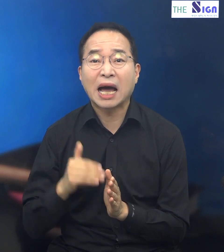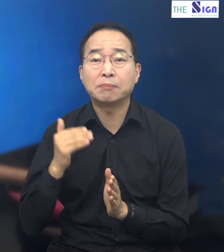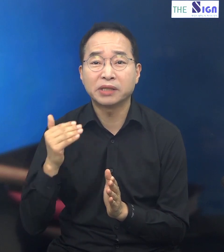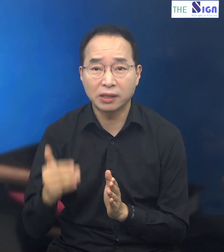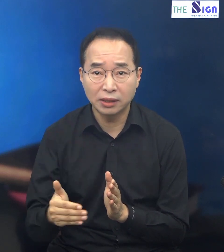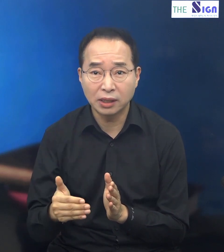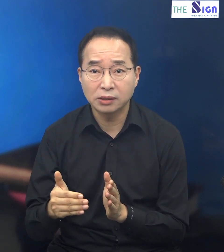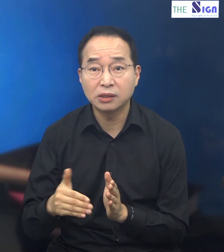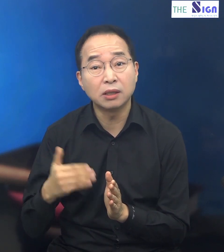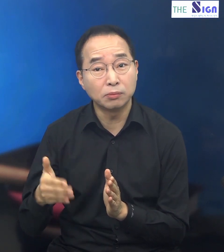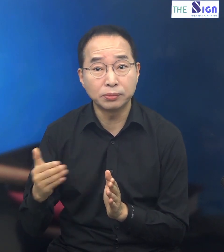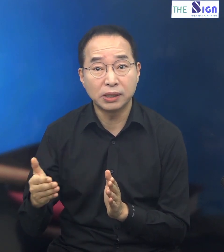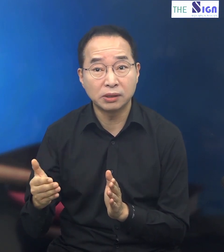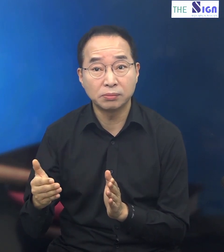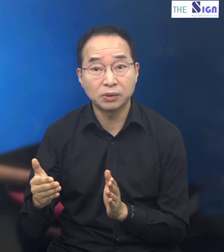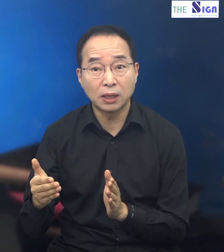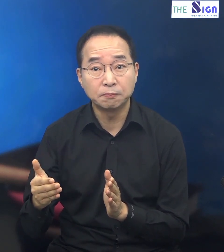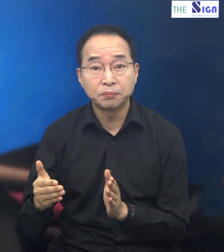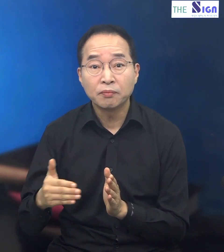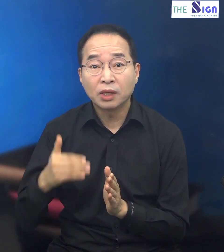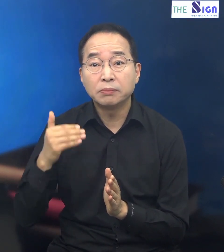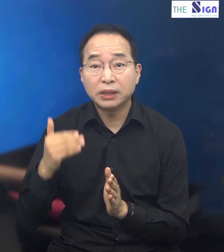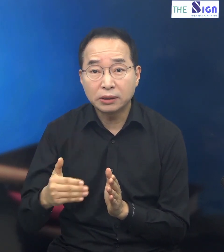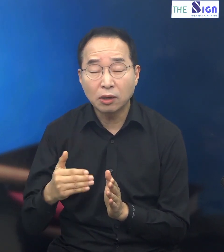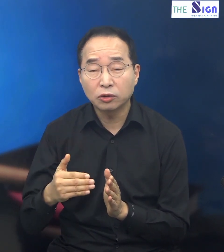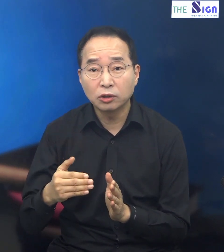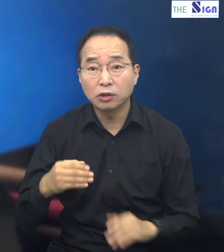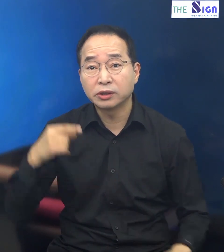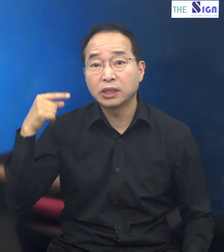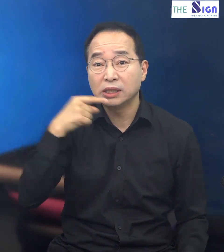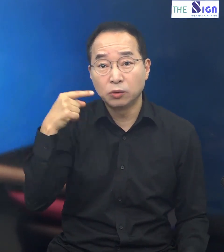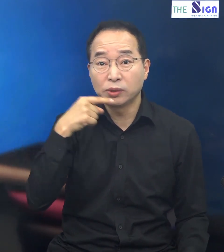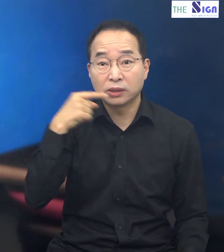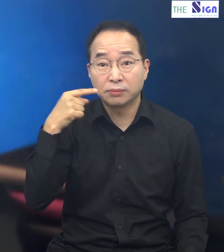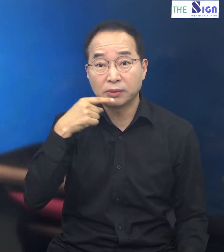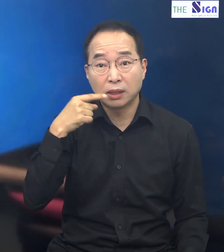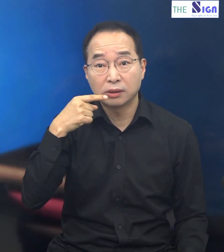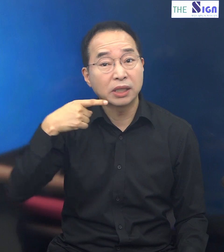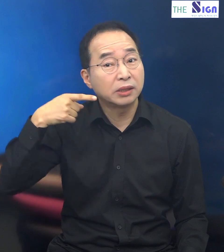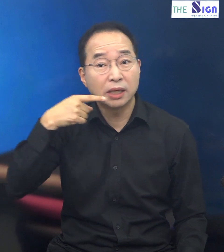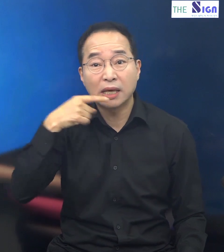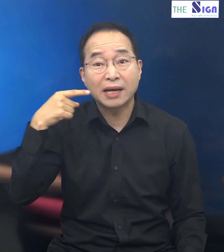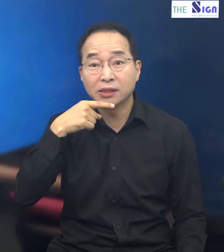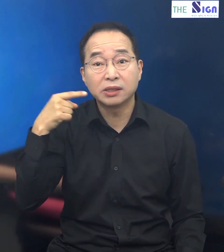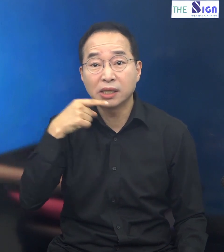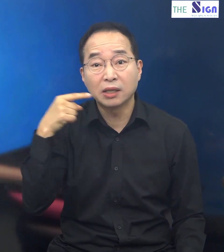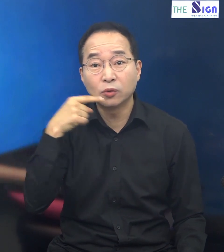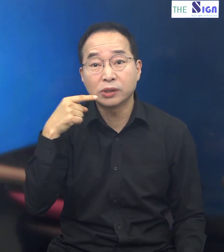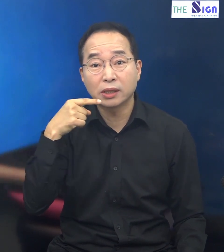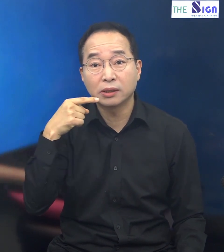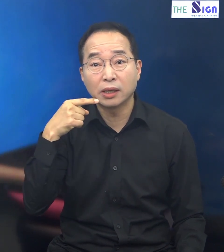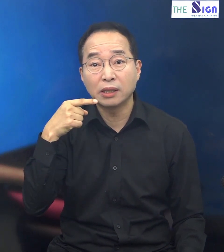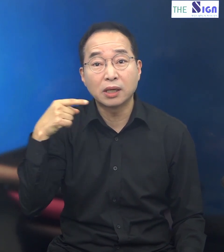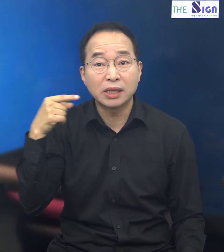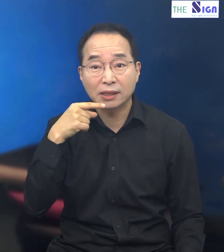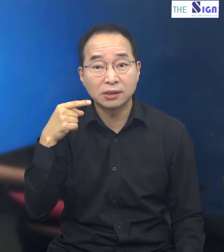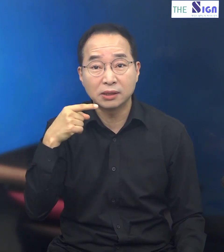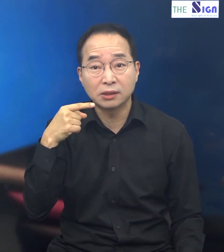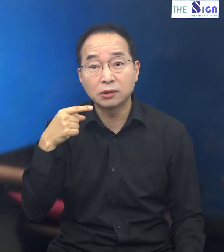감사를 한다든지 이런 부분이 있습니다. 그럼 이때는 어떤 걸 쓰냐? 이 동작 씁니다. 자, 이게 양치질하는 동작인데 옛날에는 양치질을